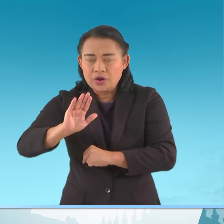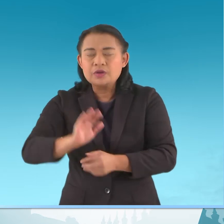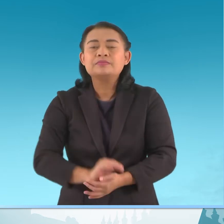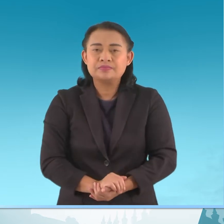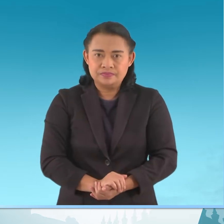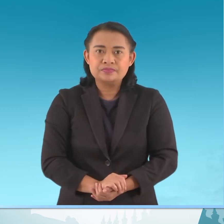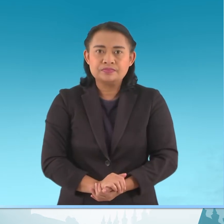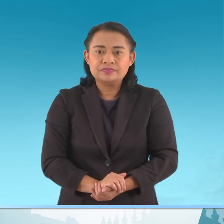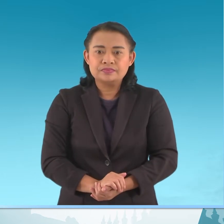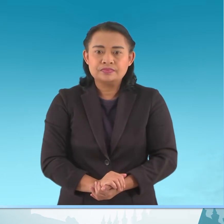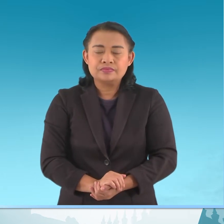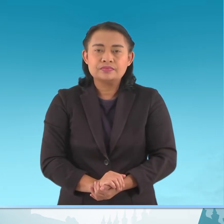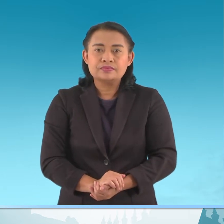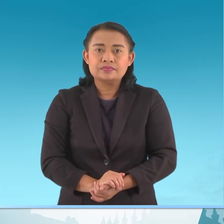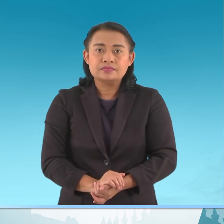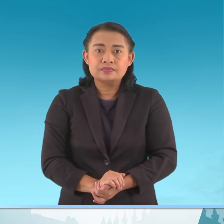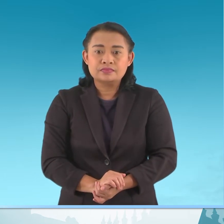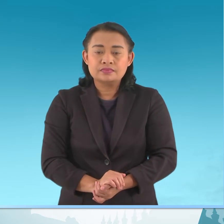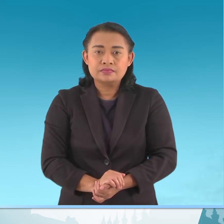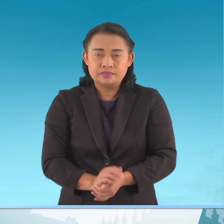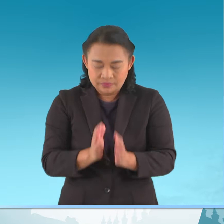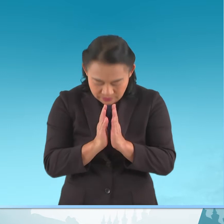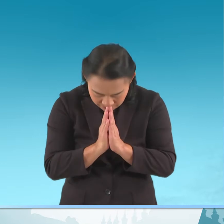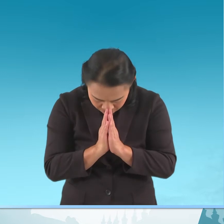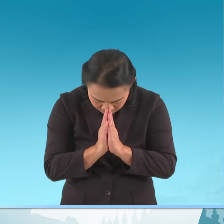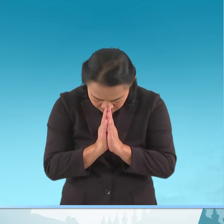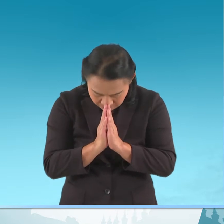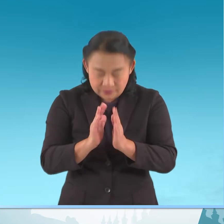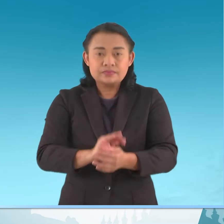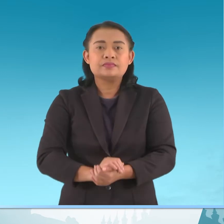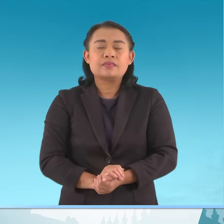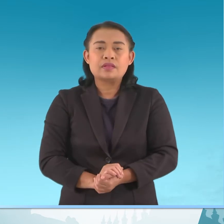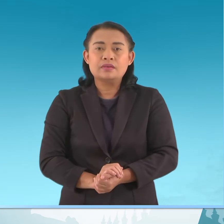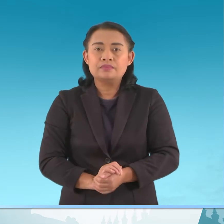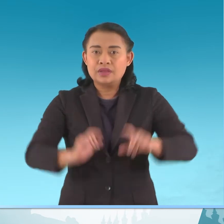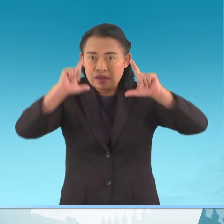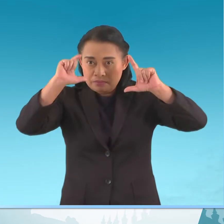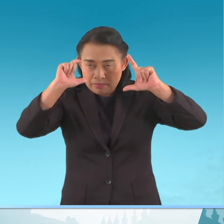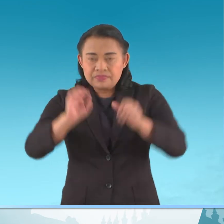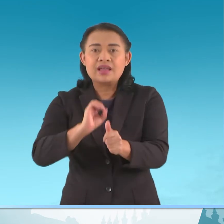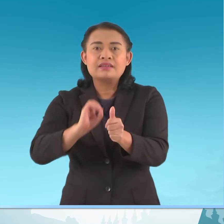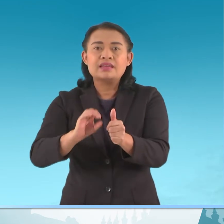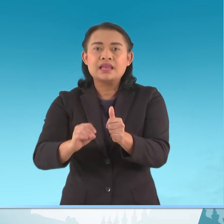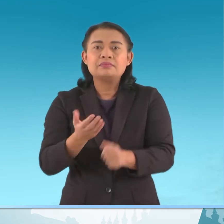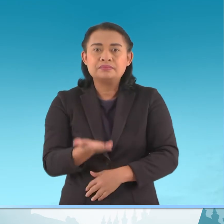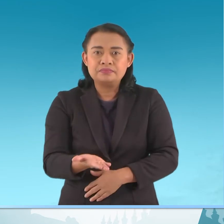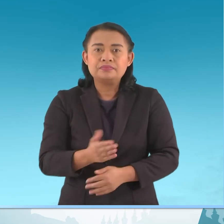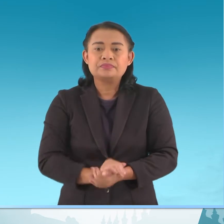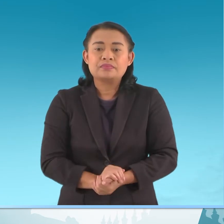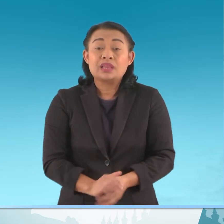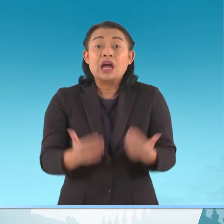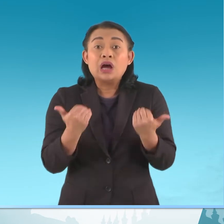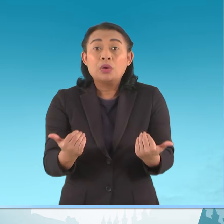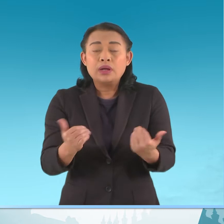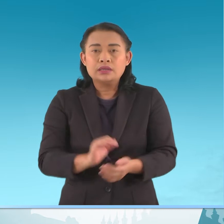ช่วง Photo Tipsไปกันเลยครับสวัสดีครับพบกับช่วงของ Photo Tipsดูอาจารย์สมชัย